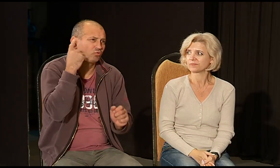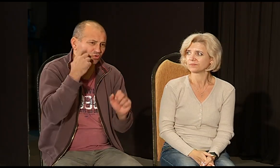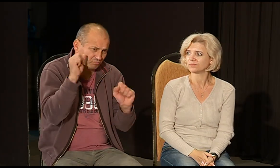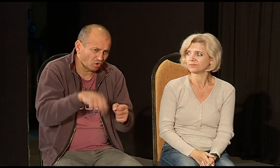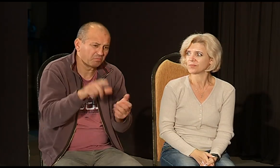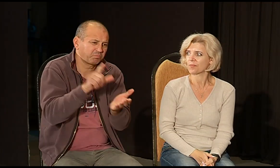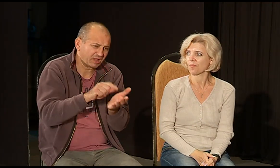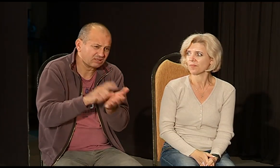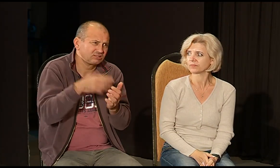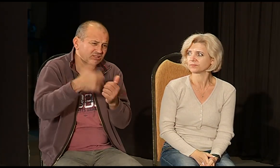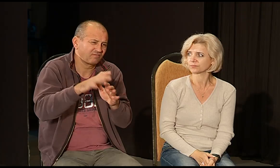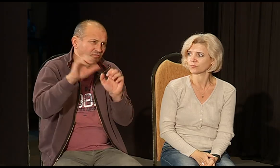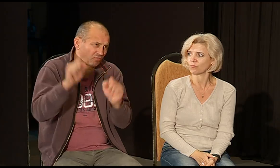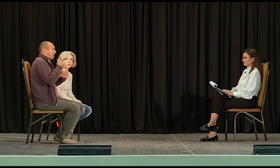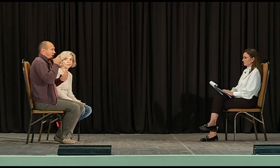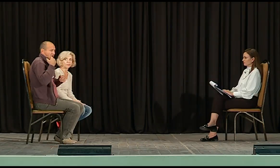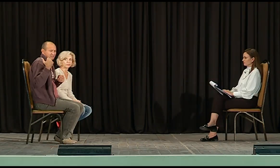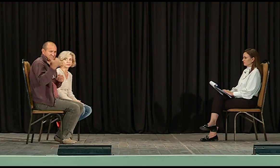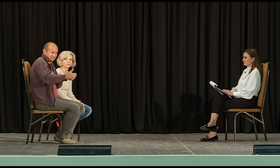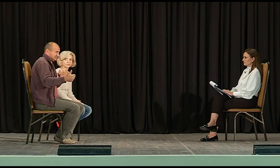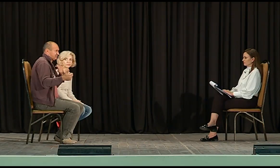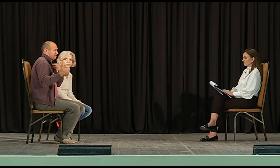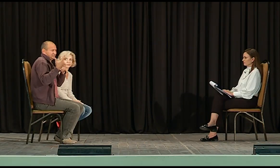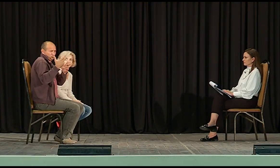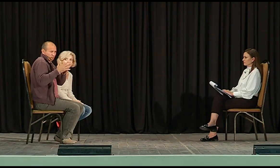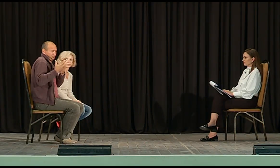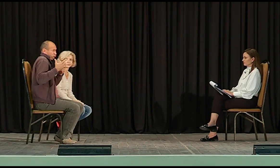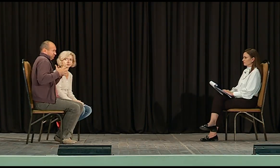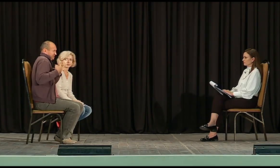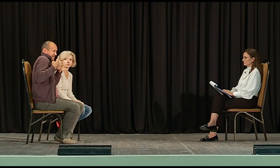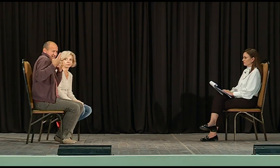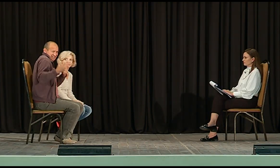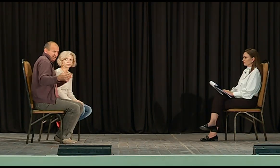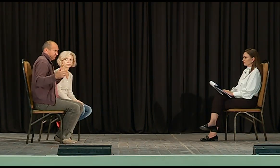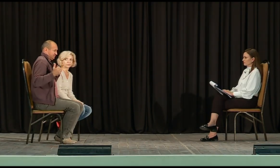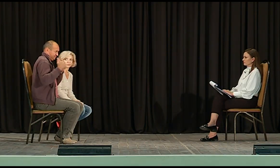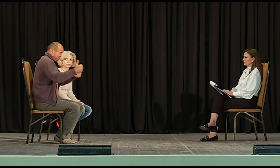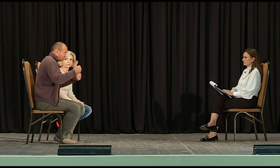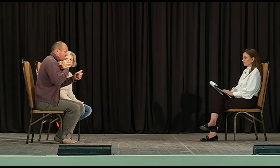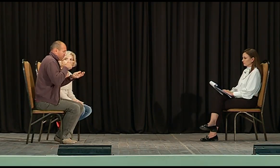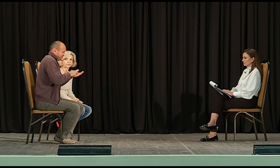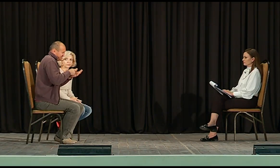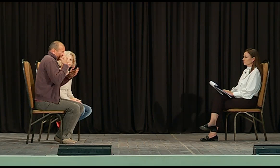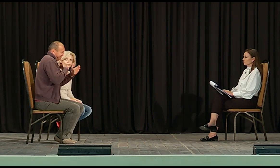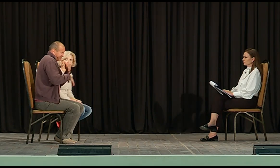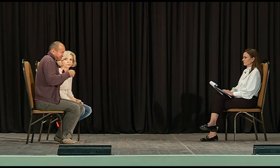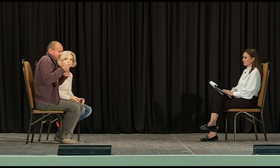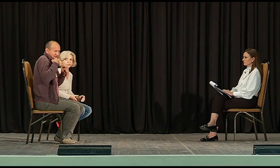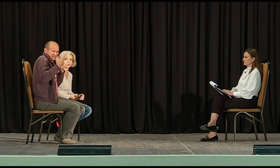ducem foarte mare lipsă de informație. Sau e ca la lucru, Ghinadi spune, că suntem involiți,